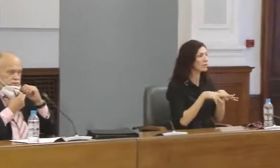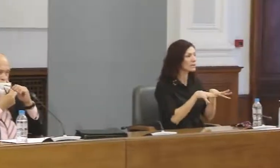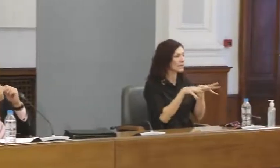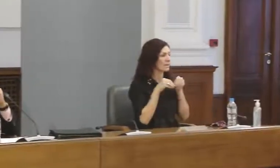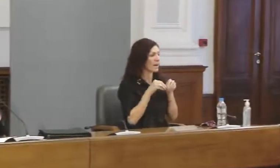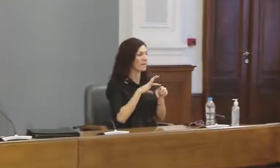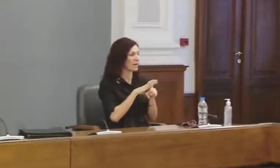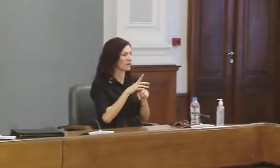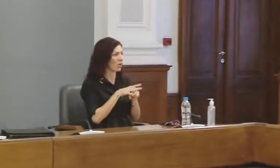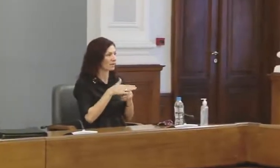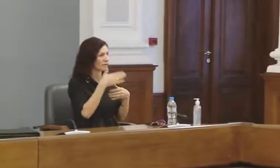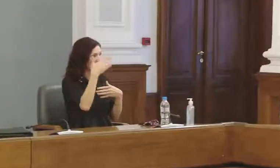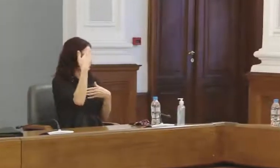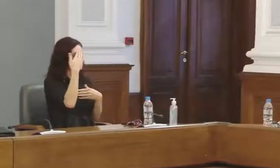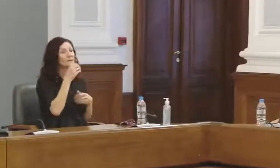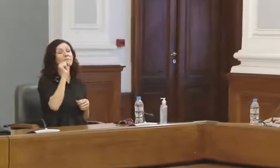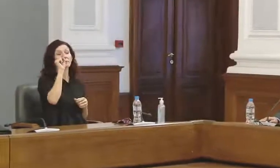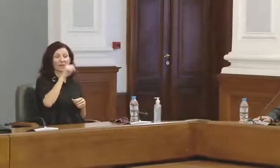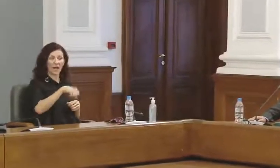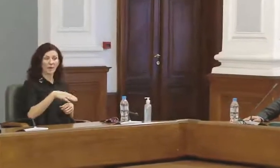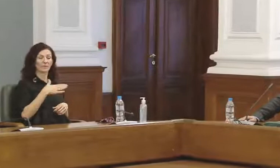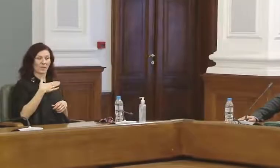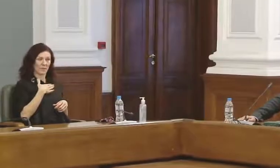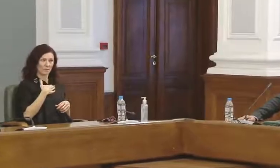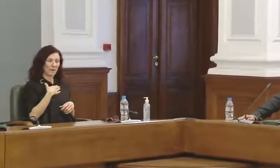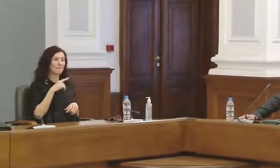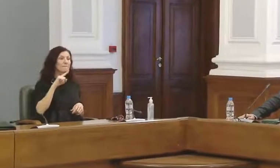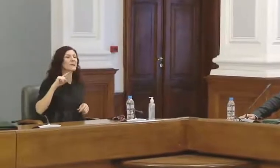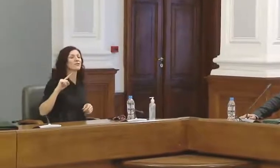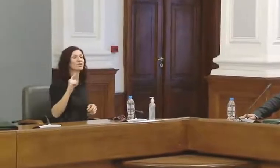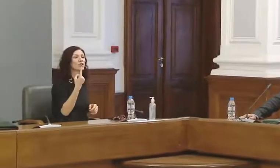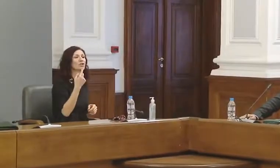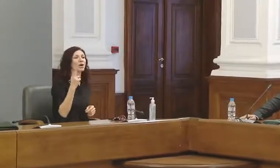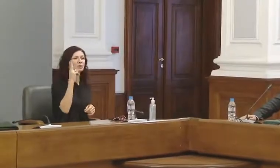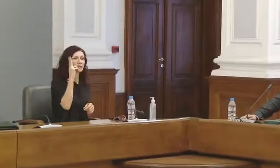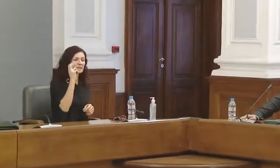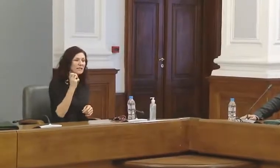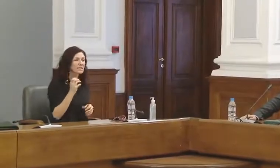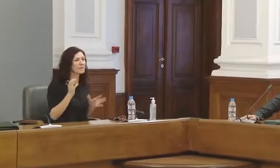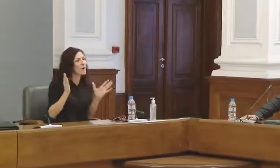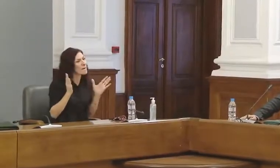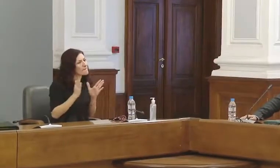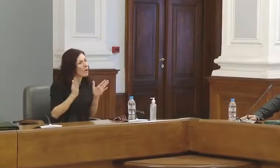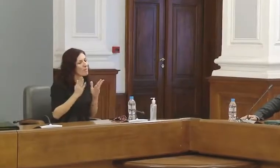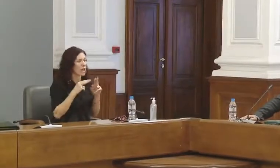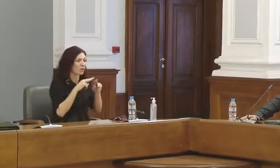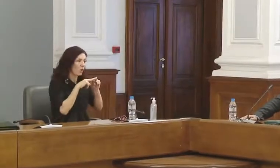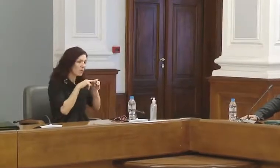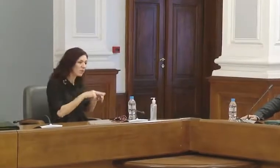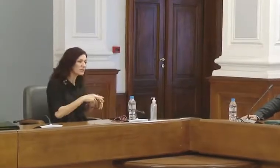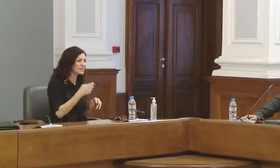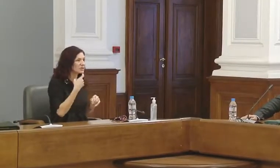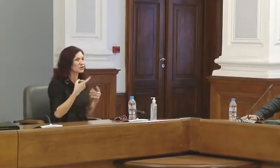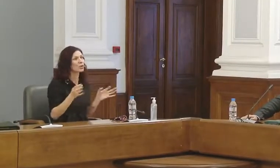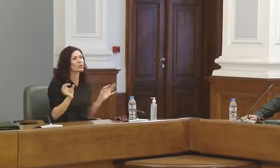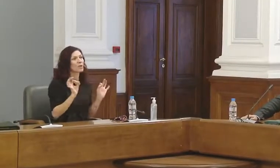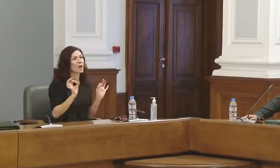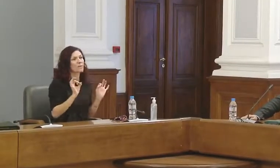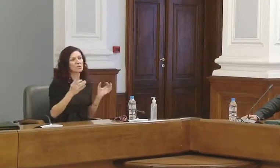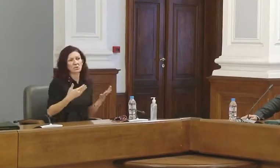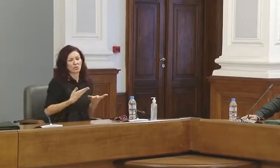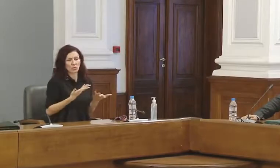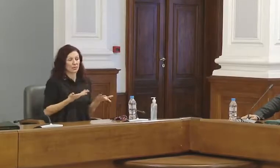Имам, разбира се, такава информация. Знаете, че първоначално стартирахме с по-малко лечебни заведения, тъй като нямаше